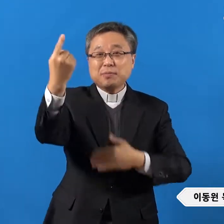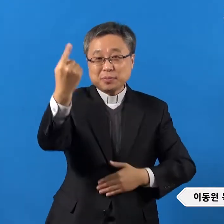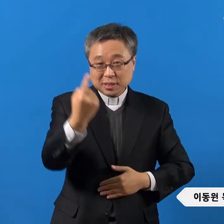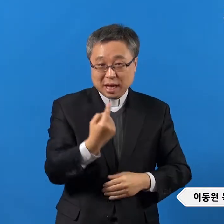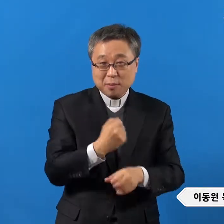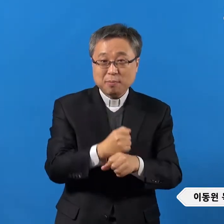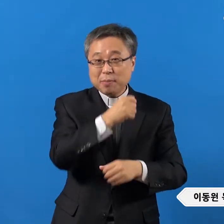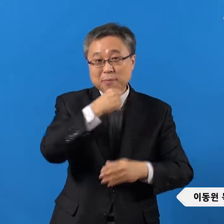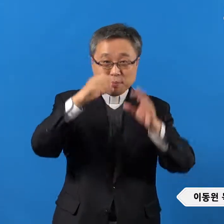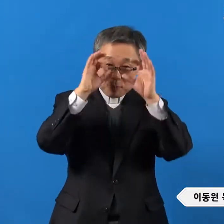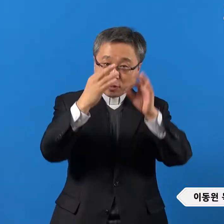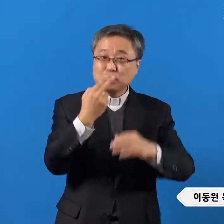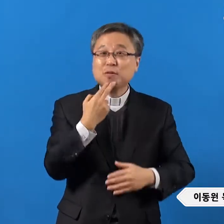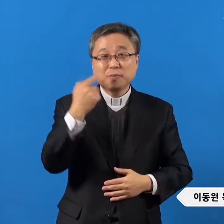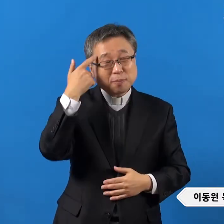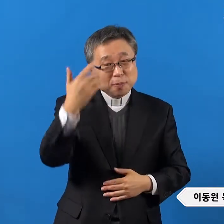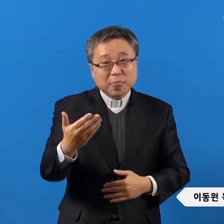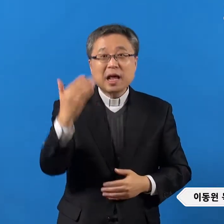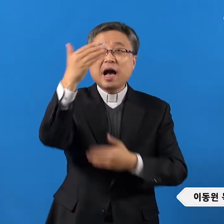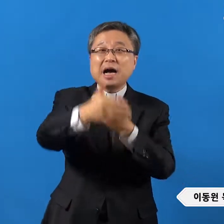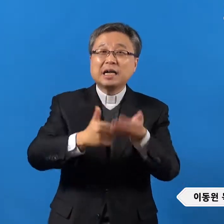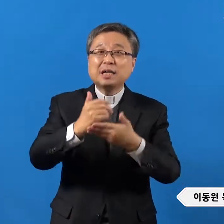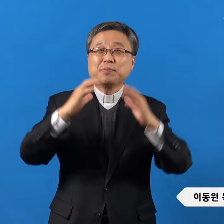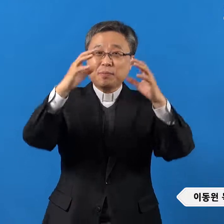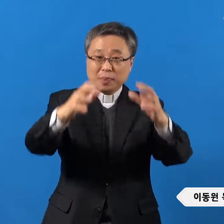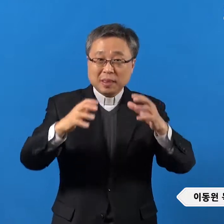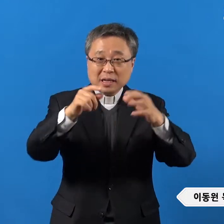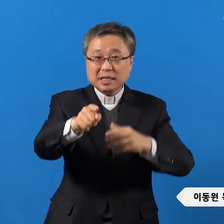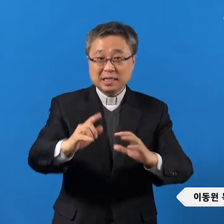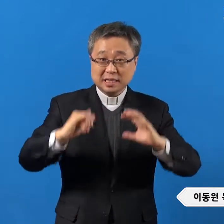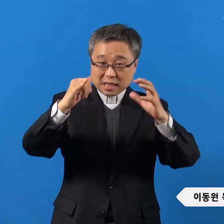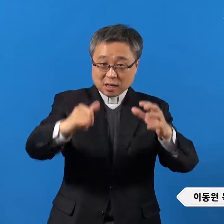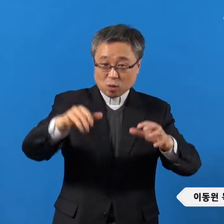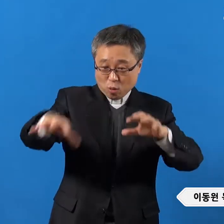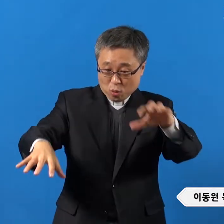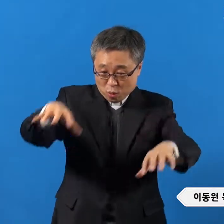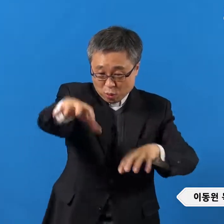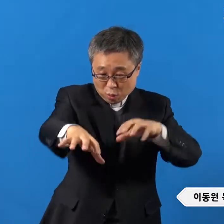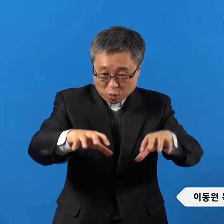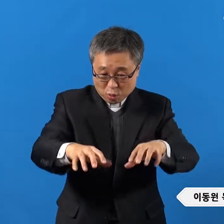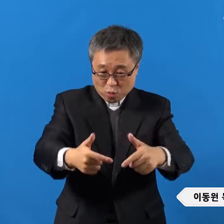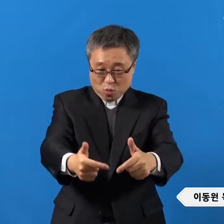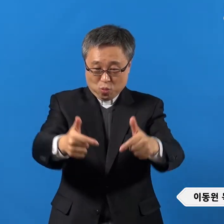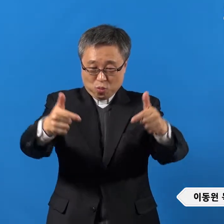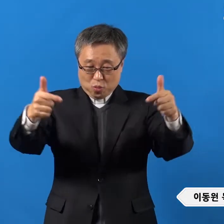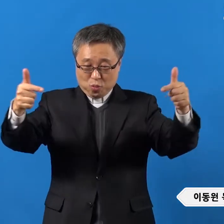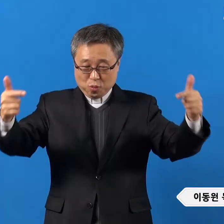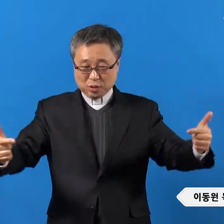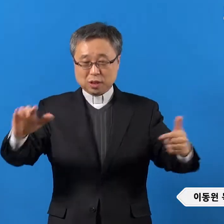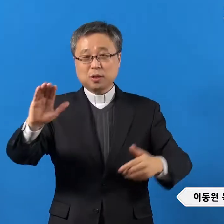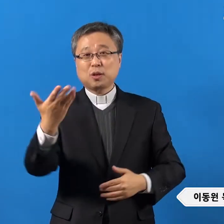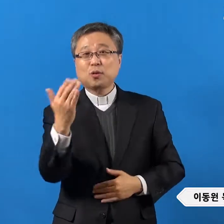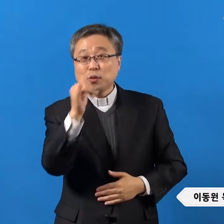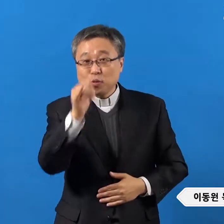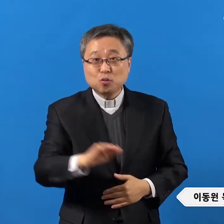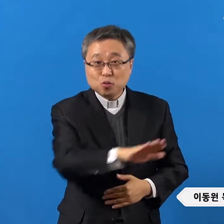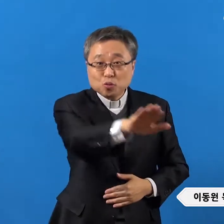없을까? 하나님의 나라는 이 세상 도처에서 확장되고 있다. 우리의 눈을 열어